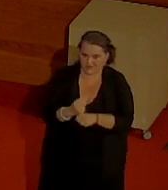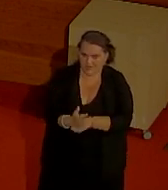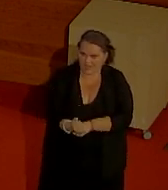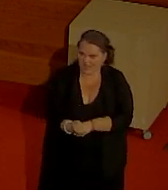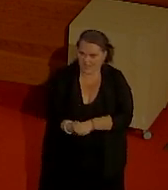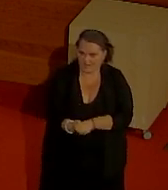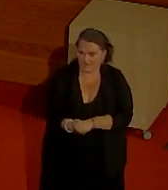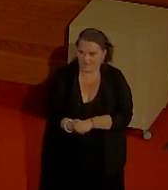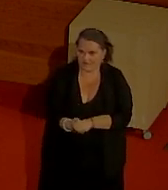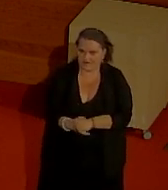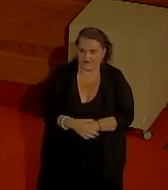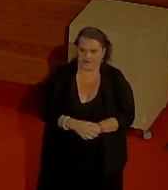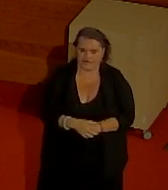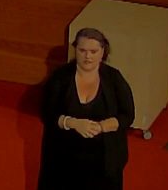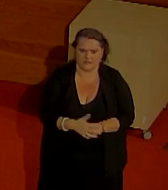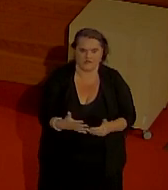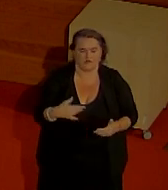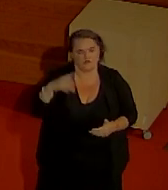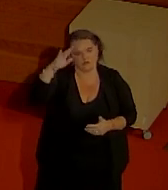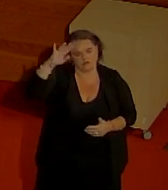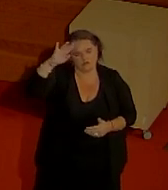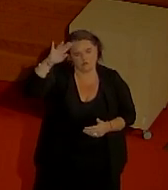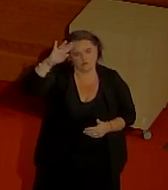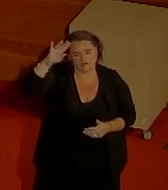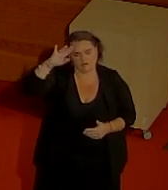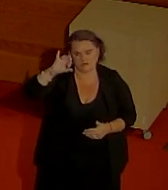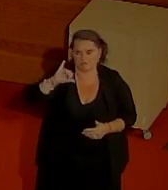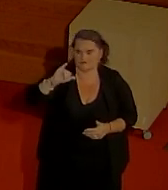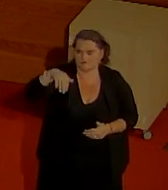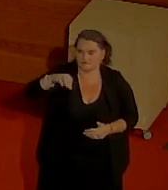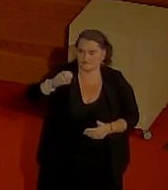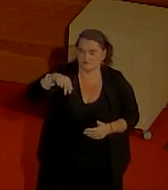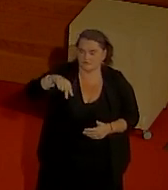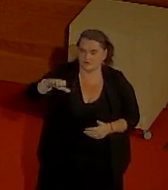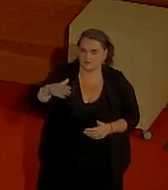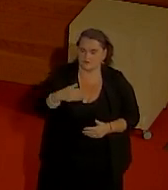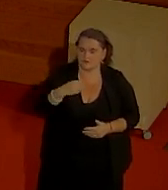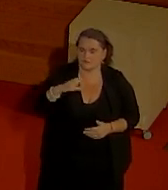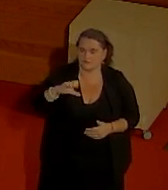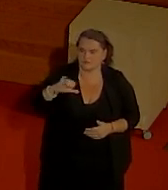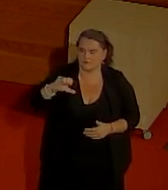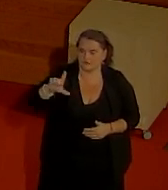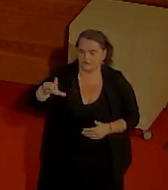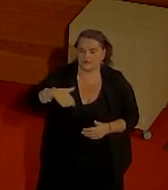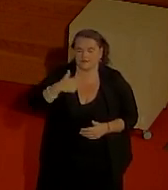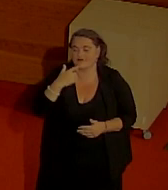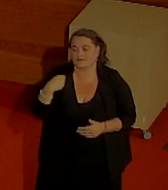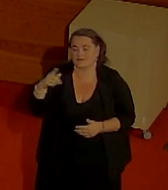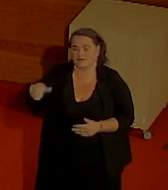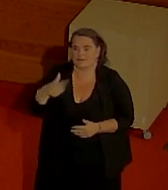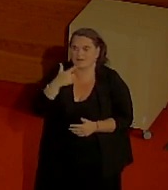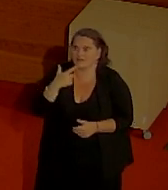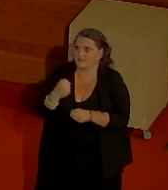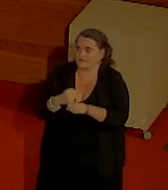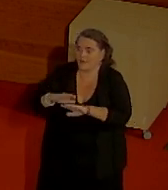recordarían también lo dicho por la filosof Simone Bale cuando hablaba de cómo el último día de un trabajo puede ser tan